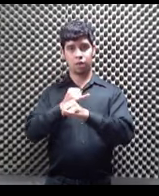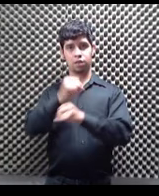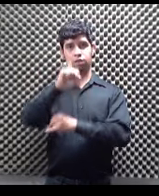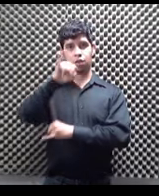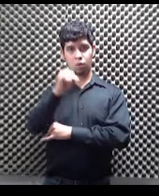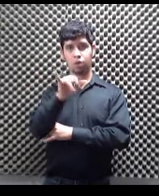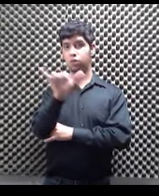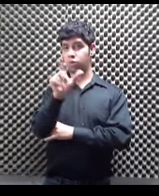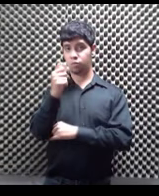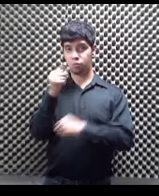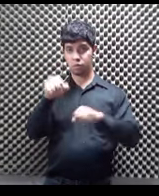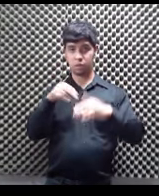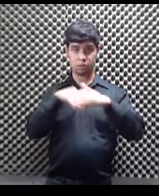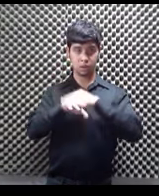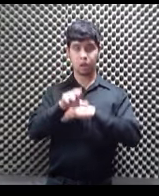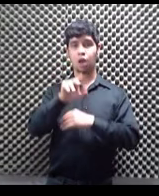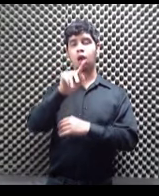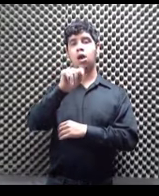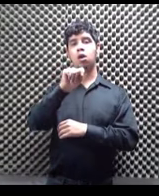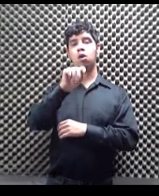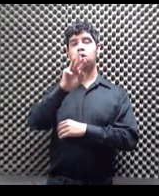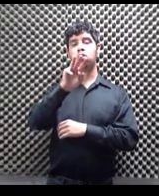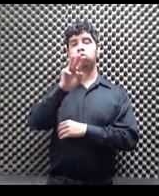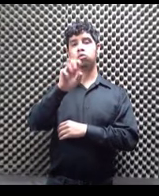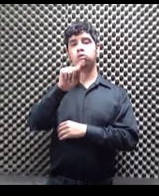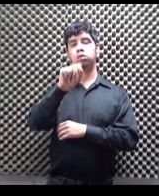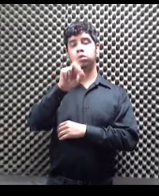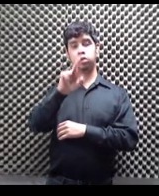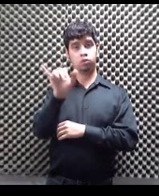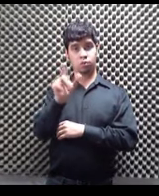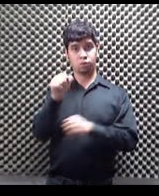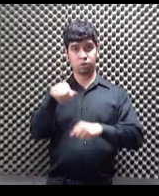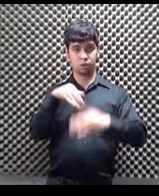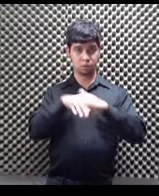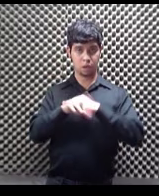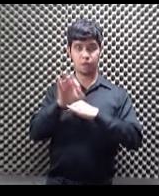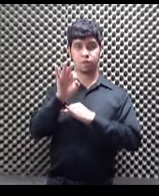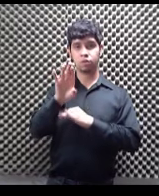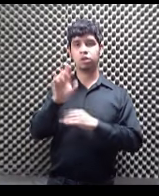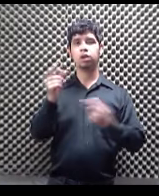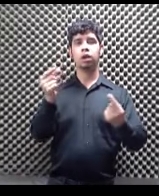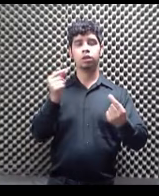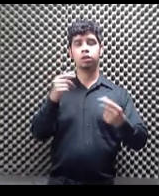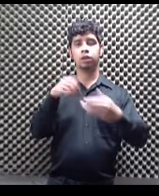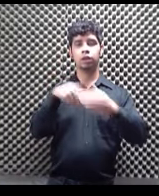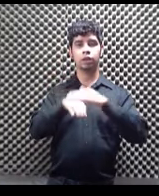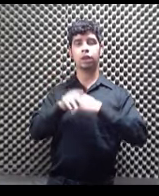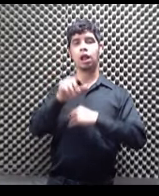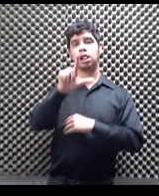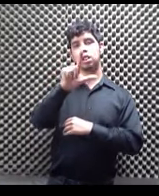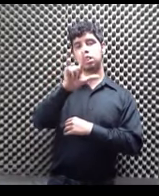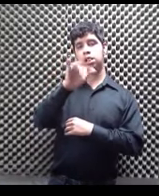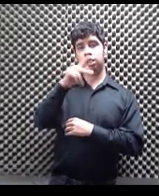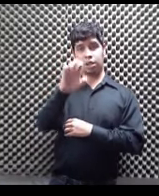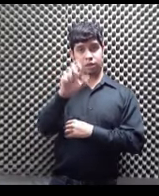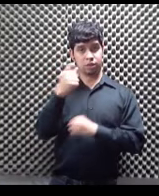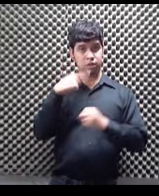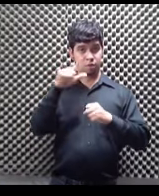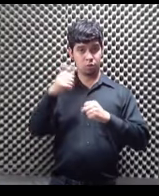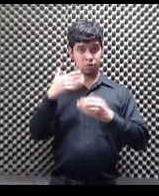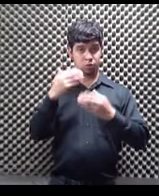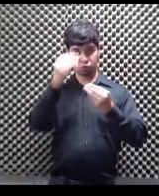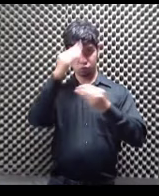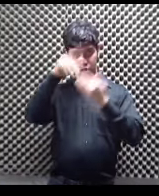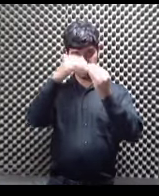en Twitter. Así que, y de hecho, pasen por la página en Facebook y ¿qué hacemos? Me le da like y así le van a llegar todas las actualizaciones.